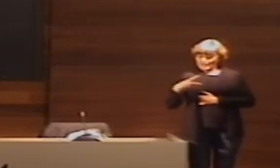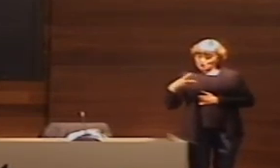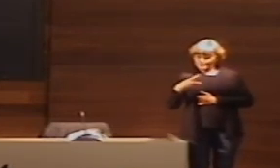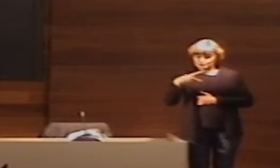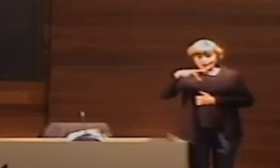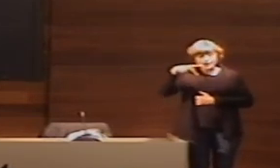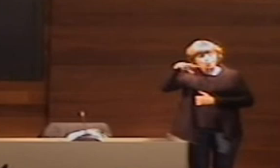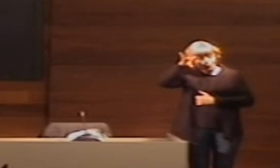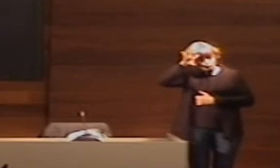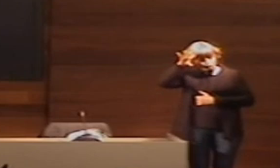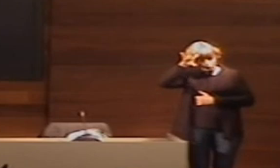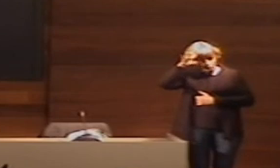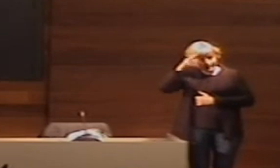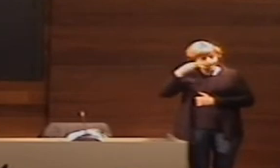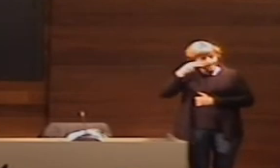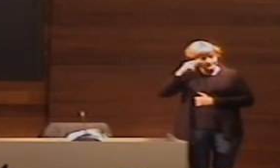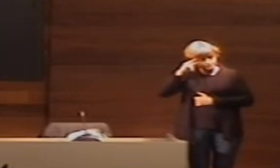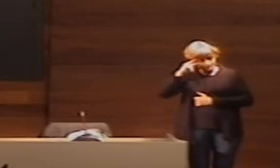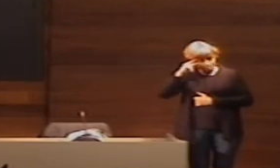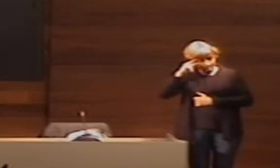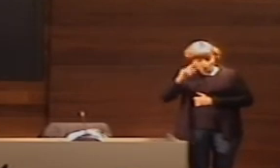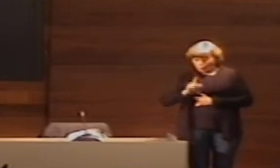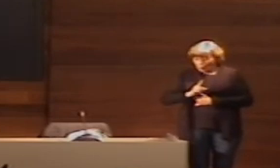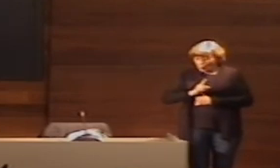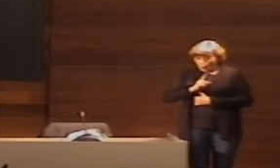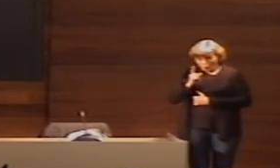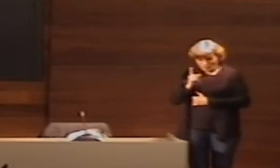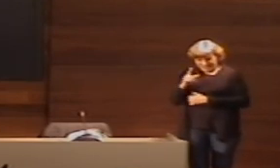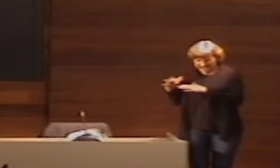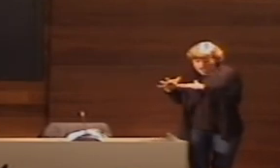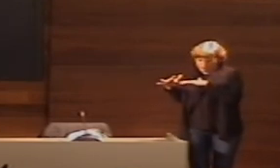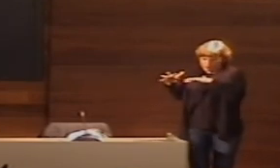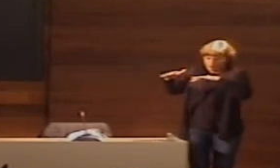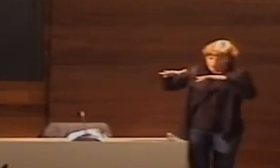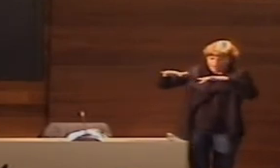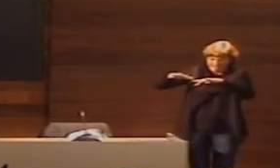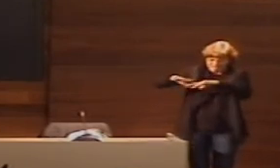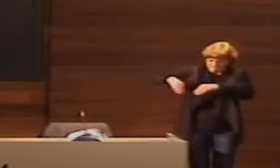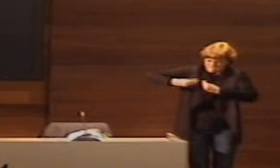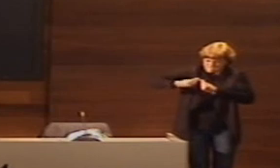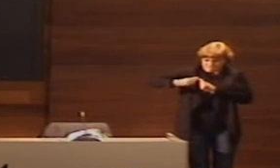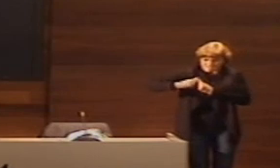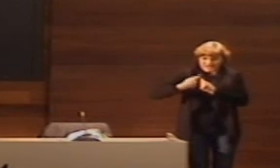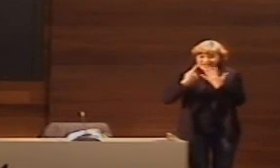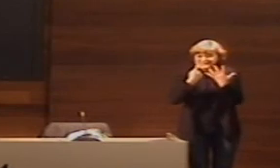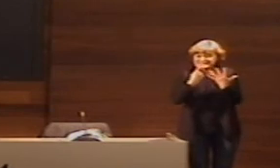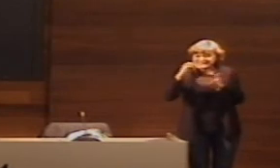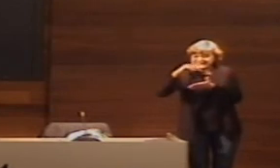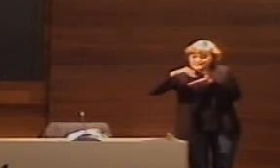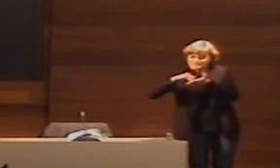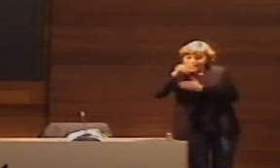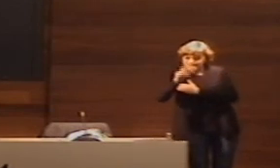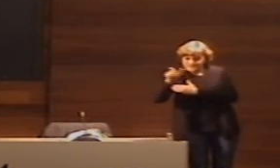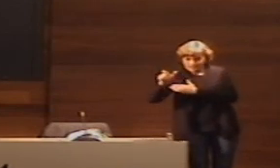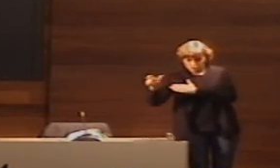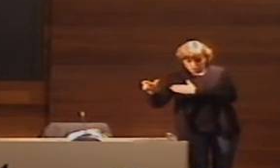hizo una experiencia donde en un único día se juntan 60.000 personas y se gestionaron los residuos de esas 60.000